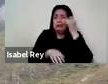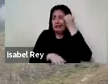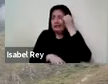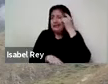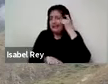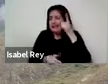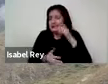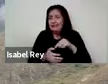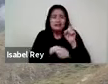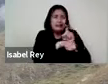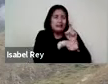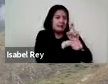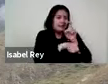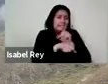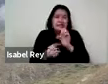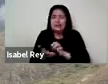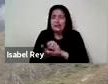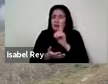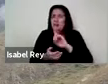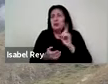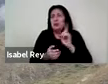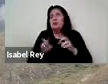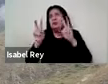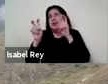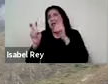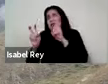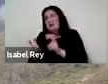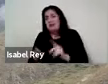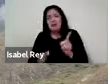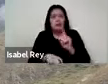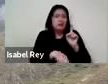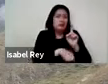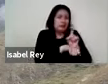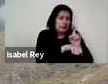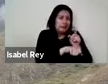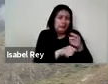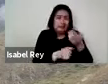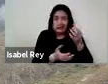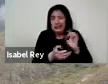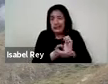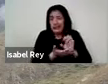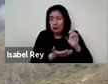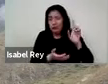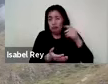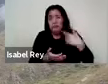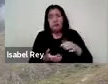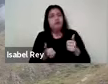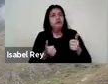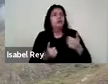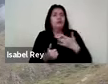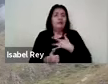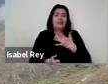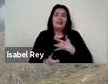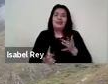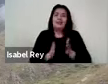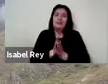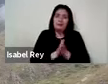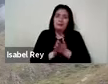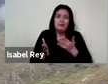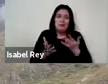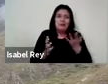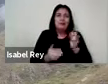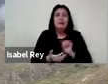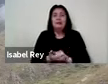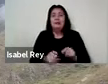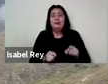sentido de educar, no de llevar contenidos, de educar, realmente es fantástico y uno se siente bien motivado. Además